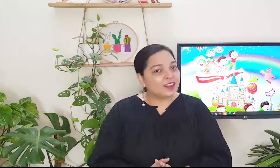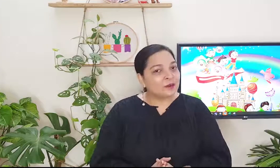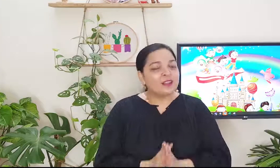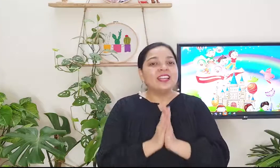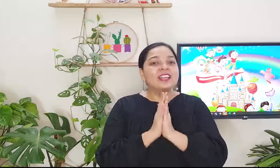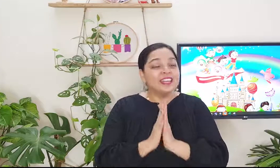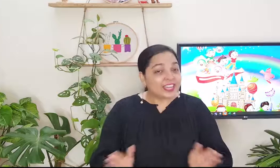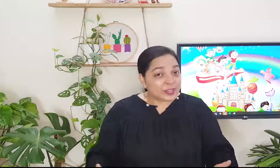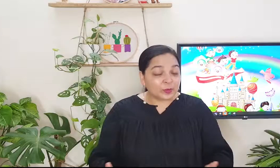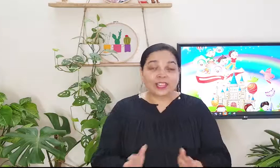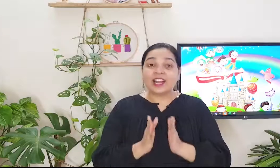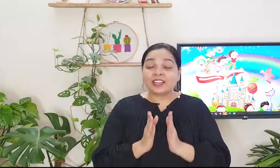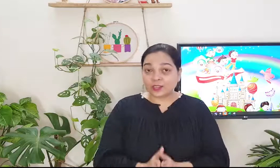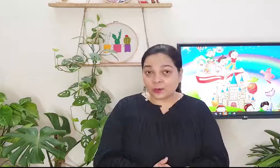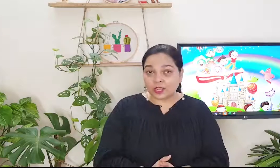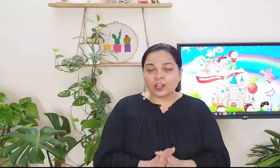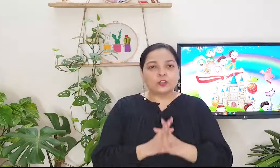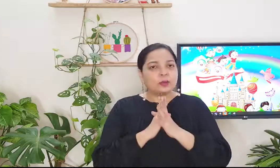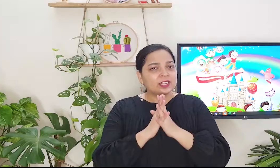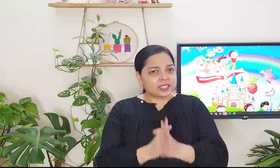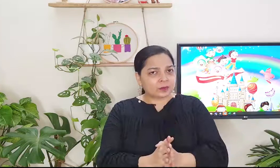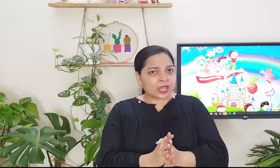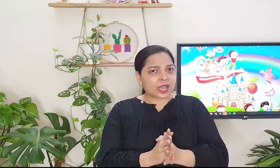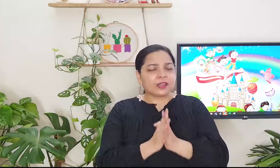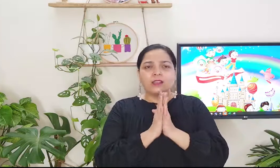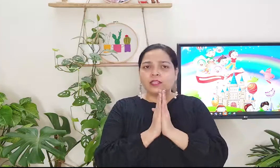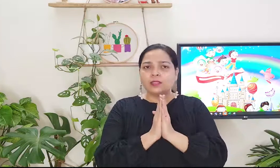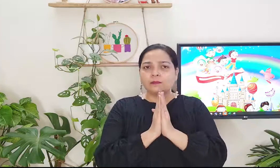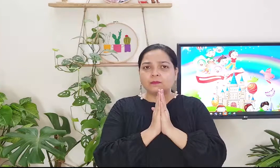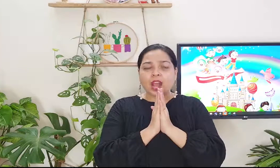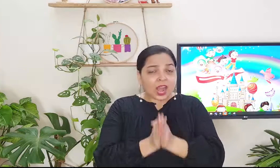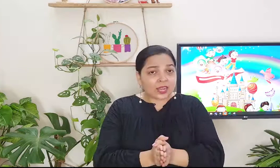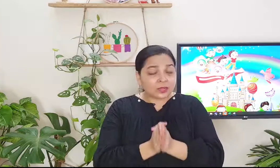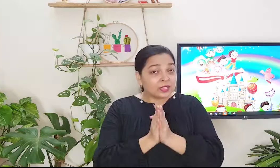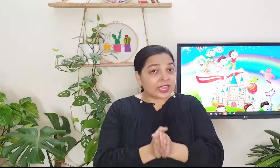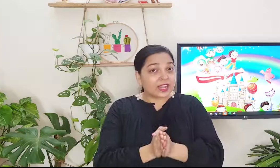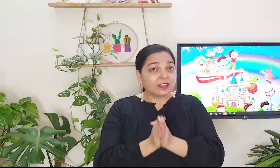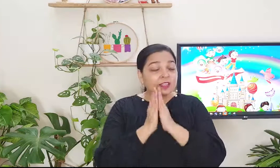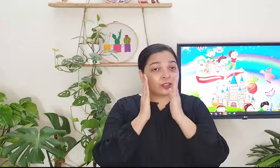হয়নি, হালেলুয়া। আমি যেমন বলেছি, আমরা দেখেছি